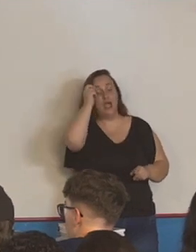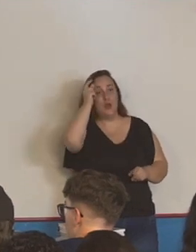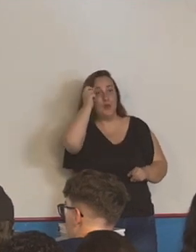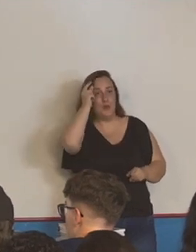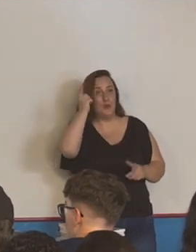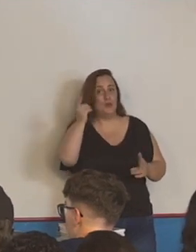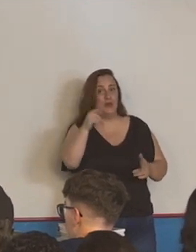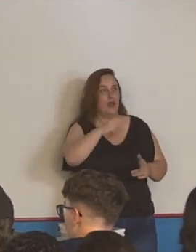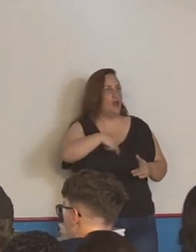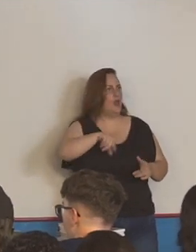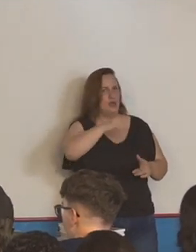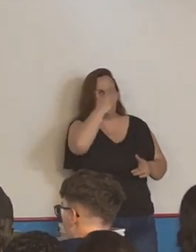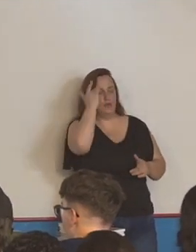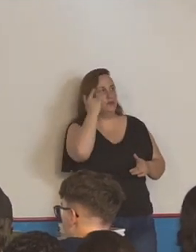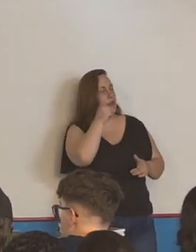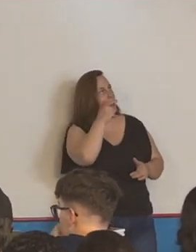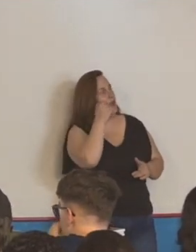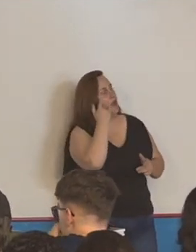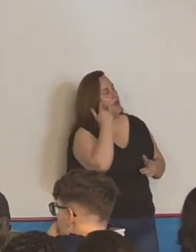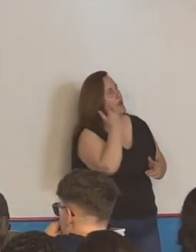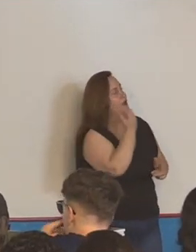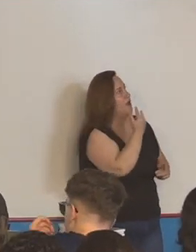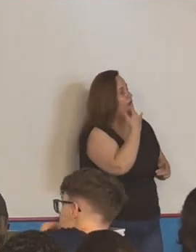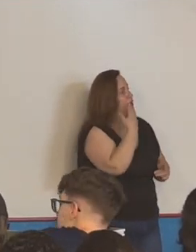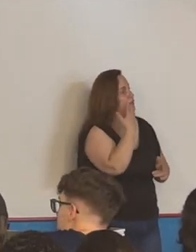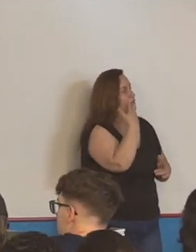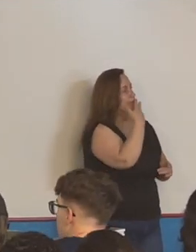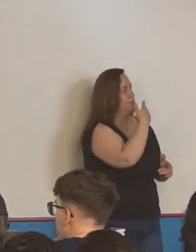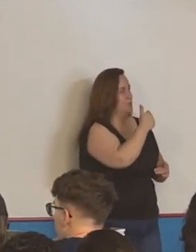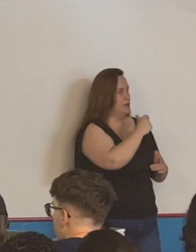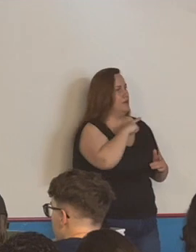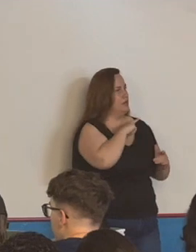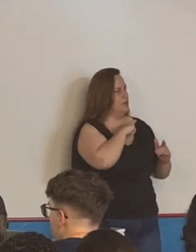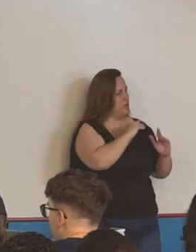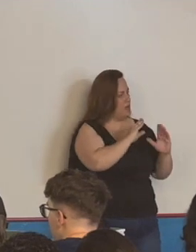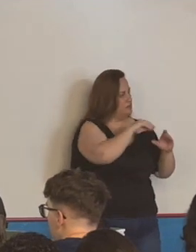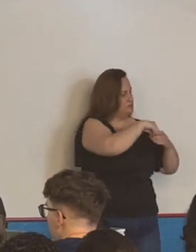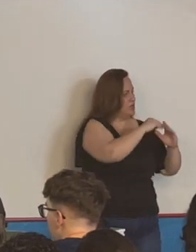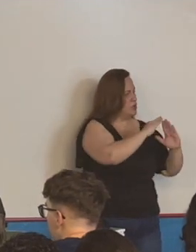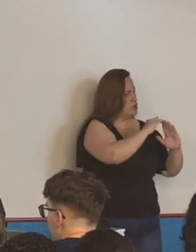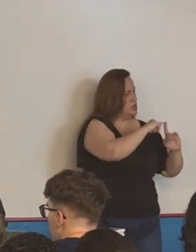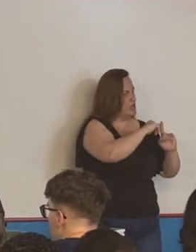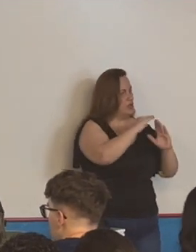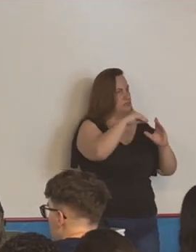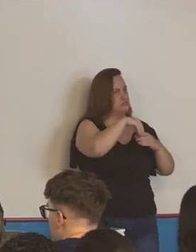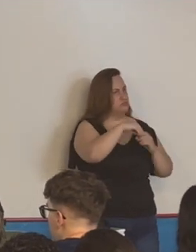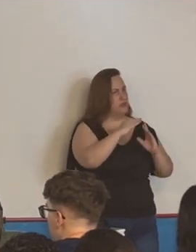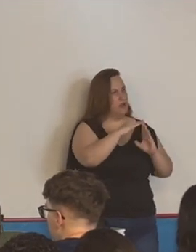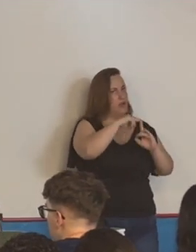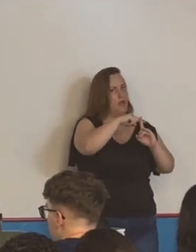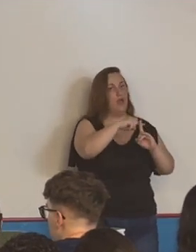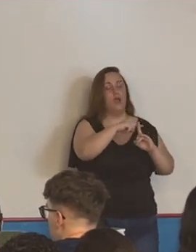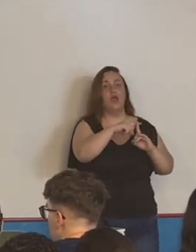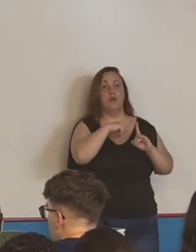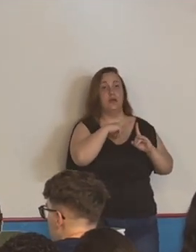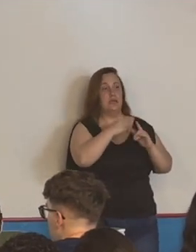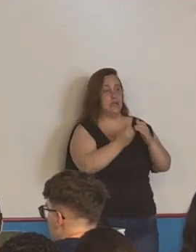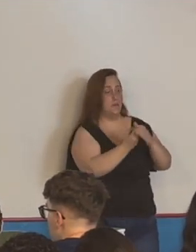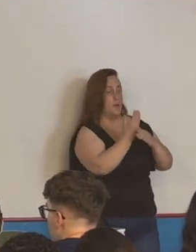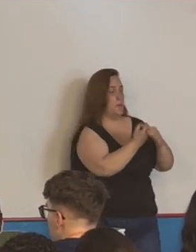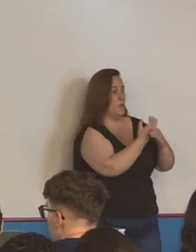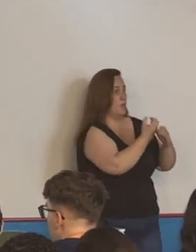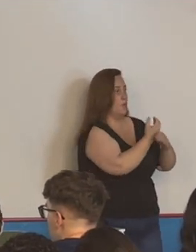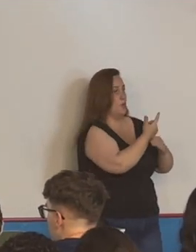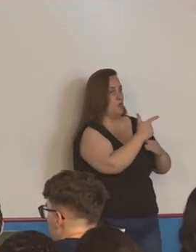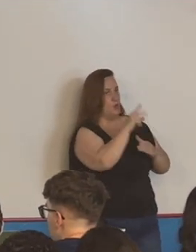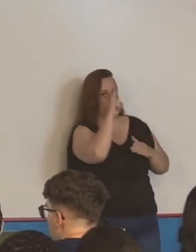né? Sempre tem isso em vários locais, várias igrejas, para criar uma outra história. Né? Eu uso, na